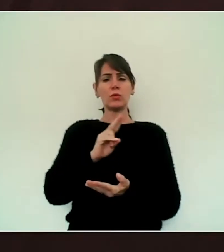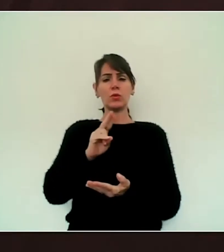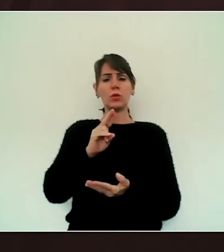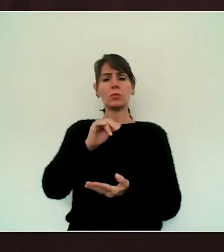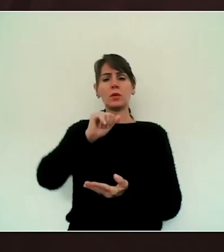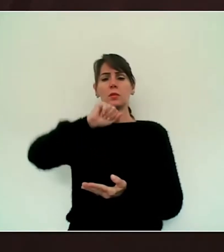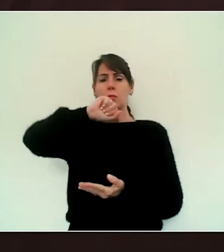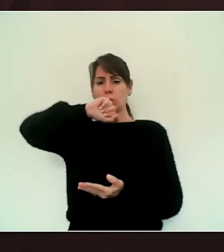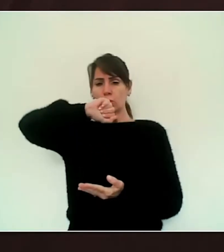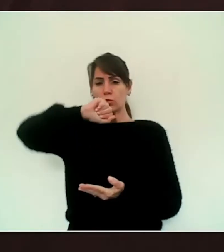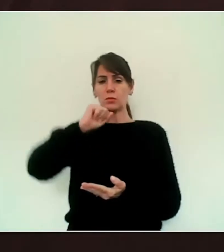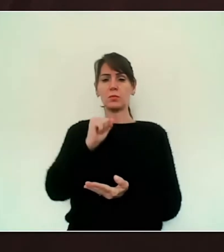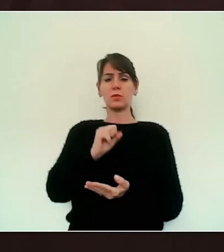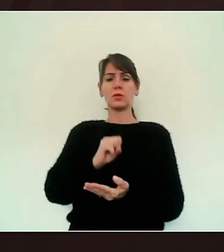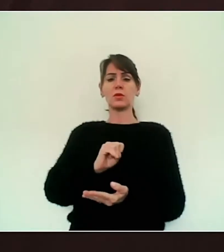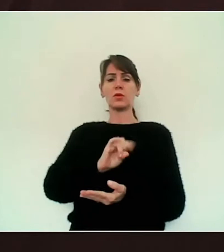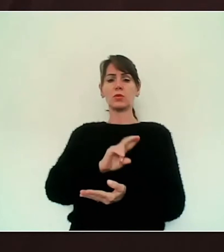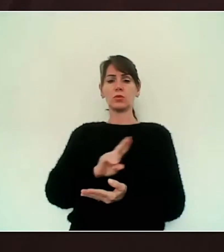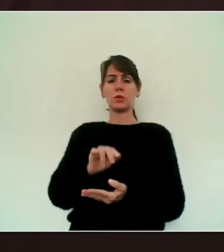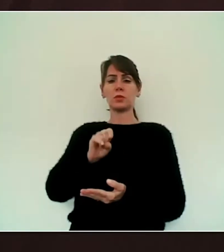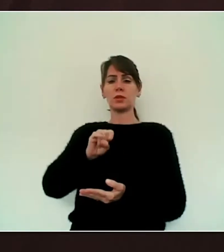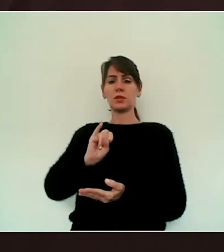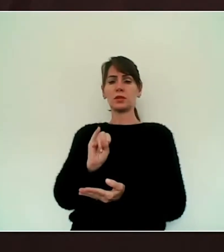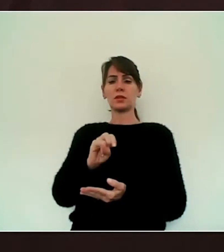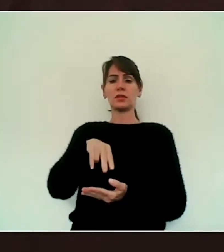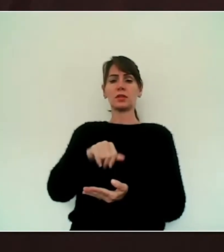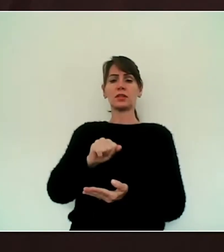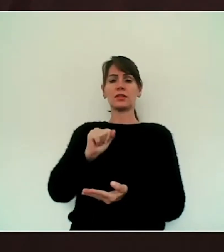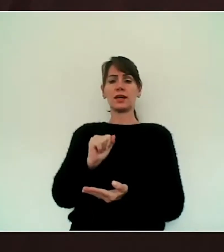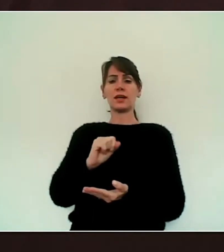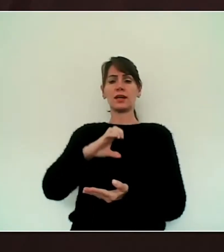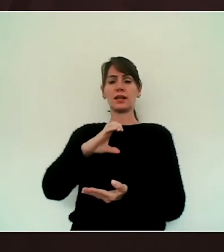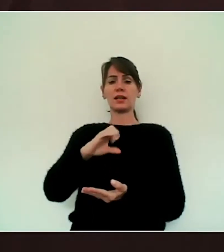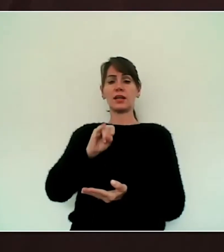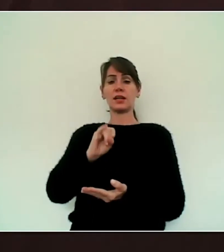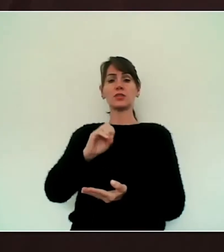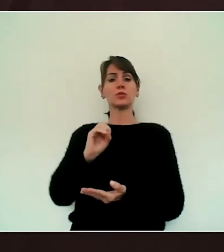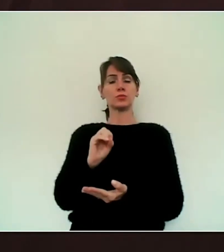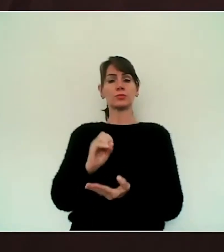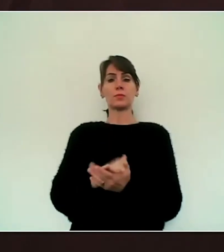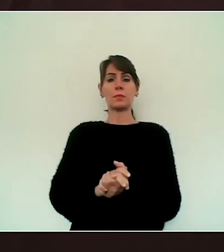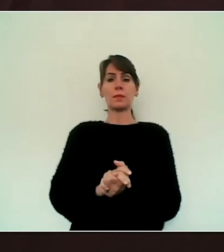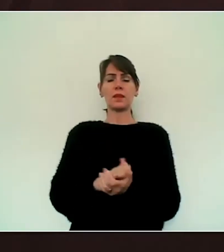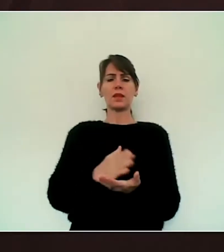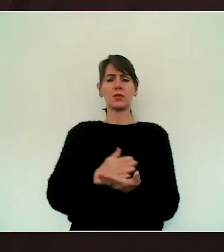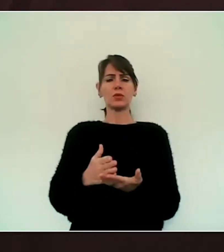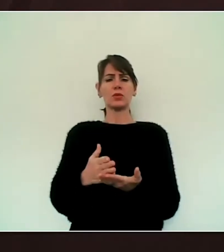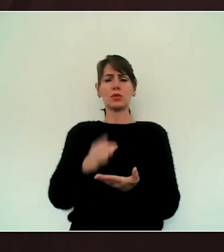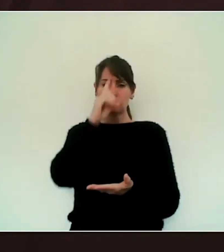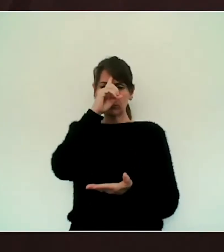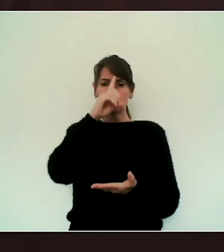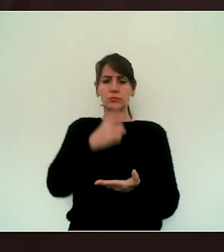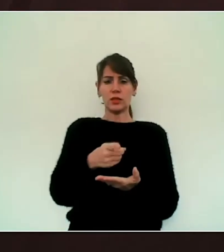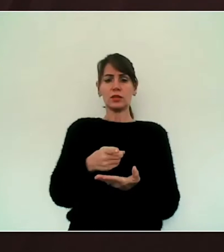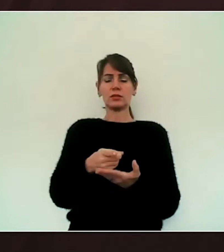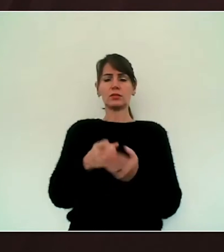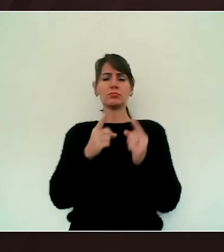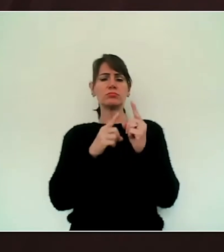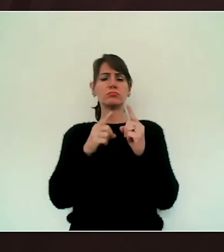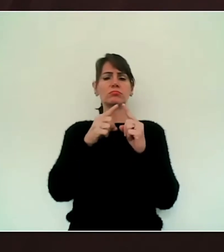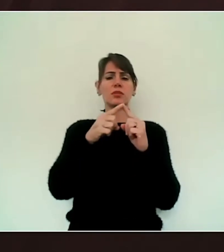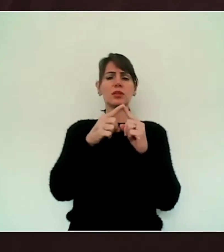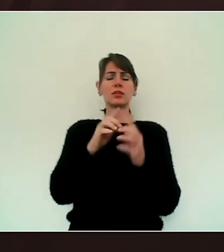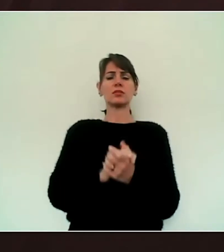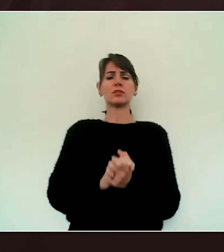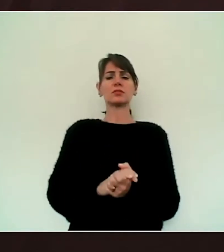Inácio, ele passou a dar muita ênfase para a autoridade dos bispos. E os bispos e os